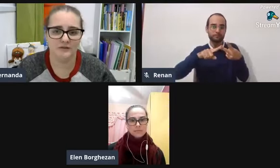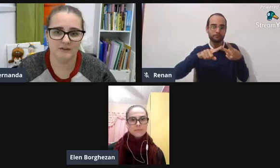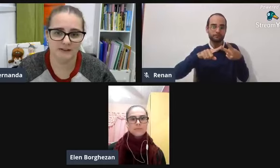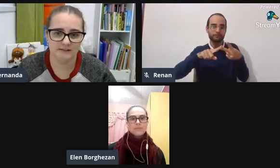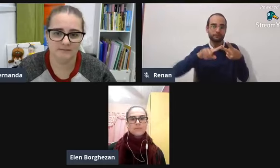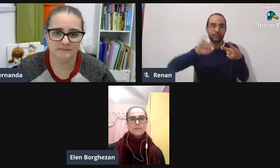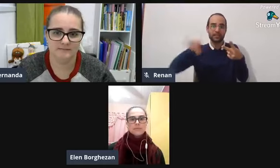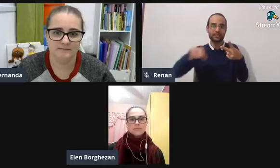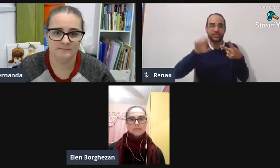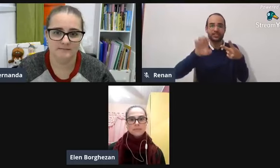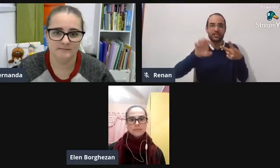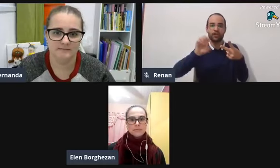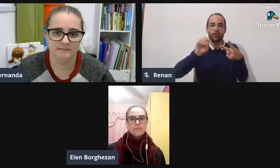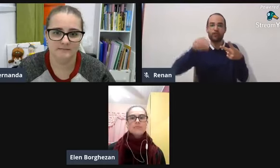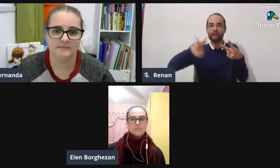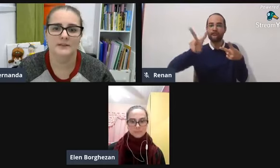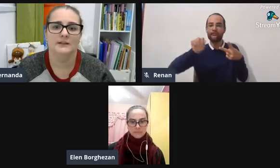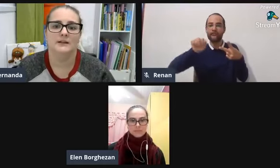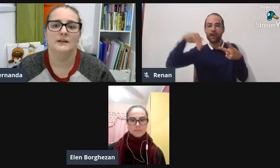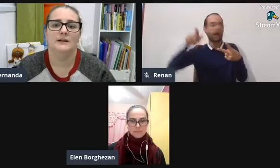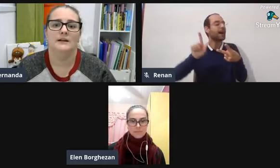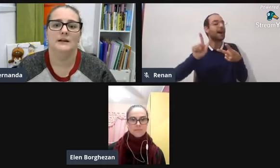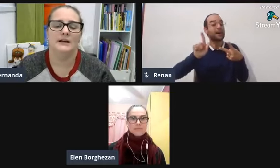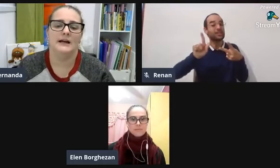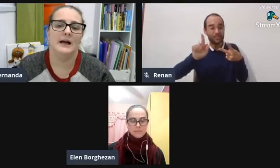a Giovana,